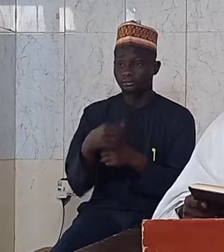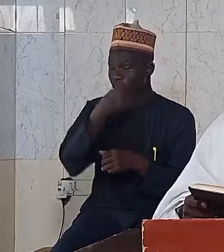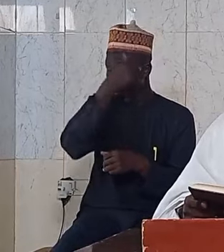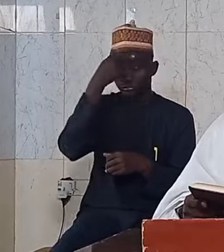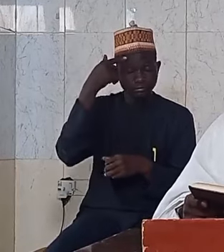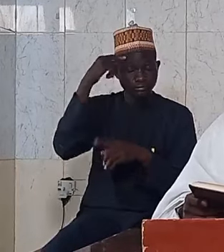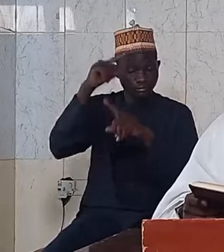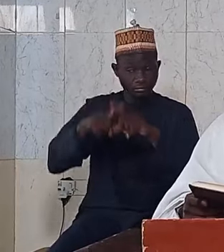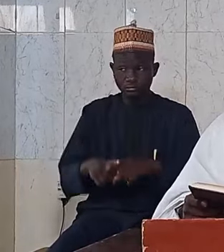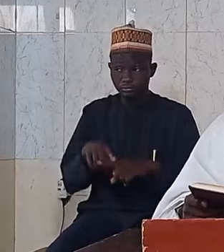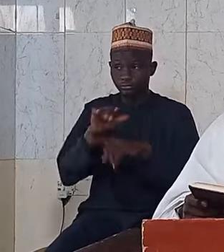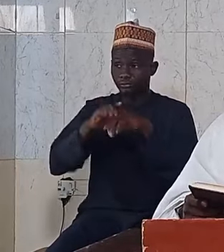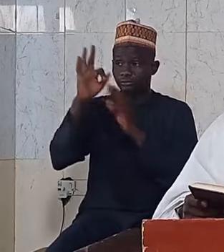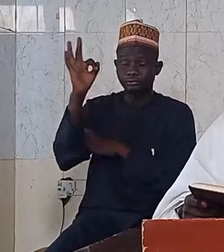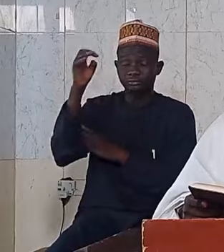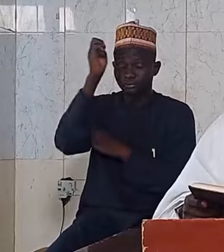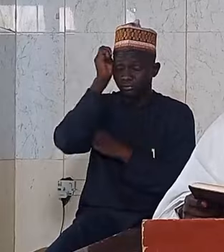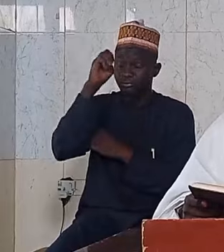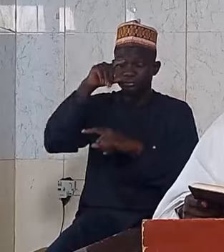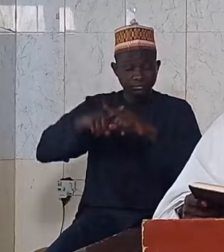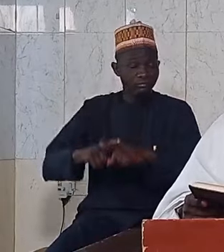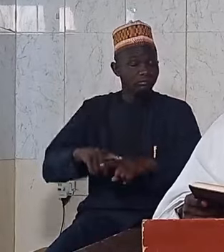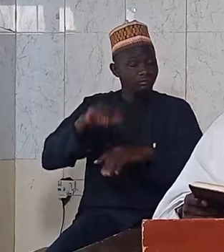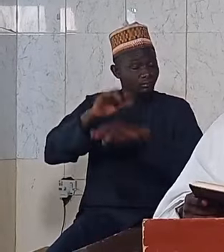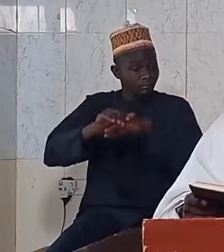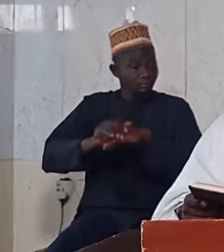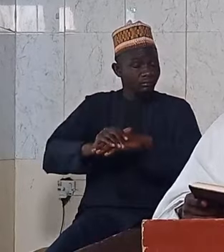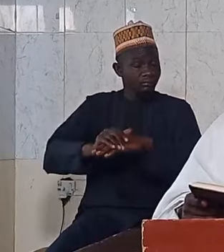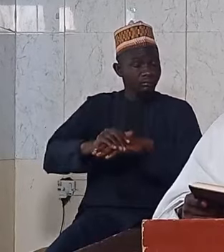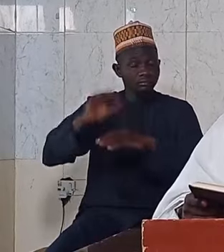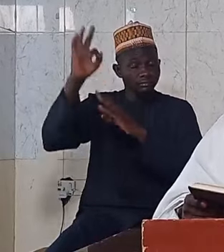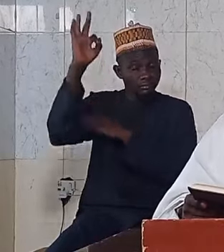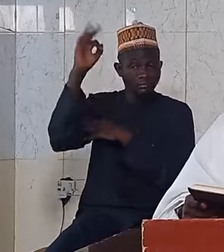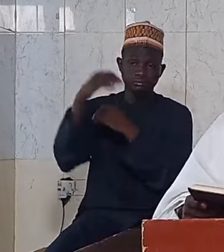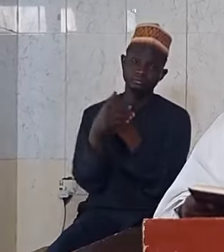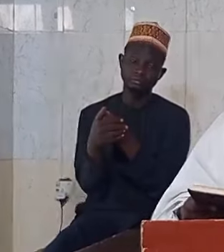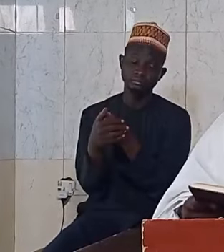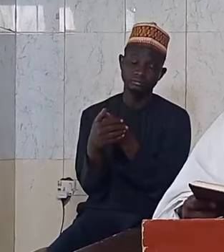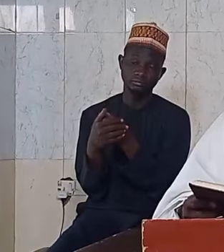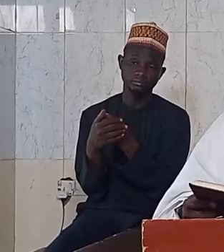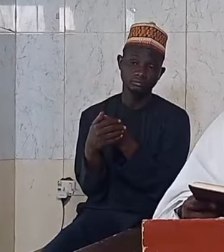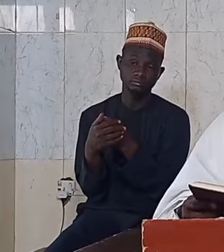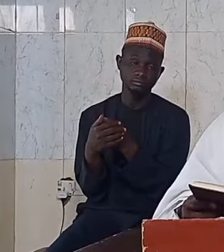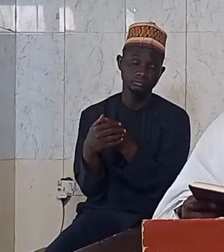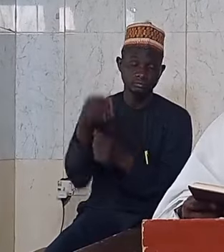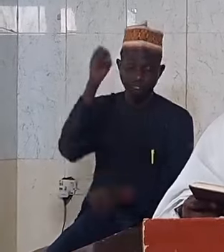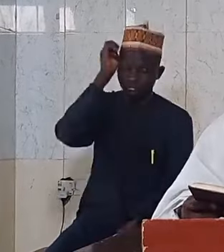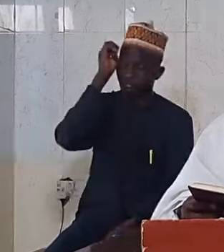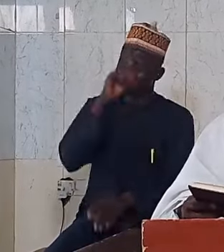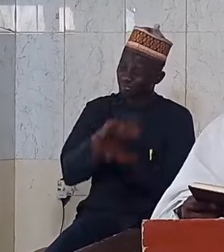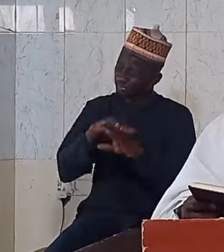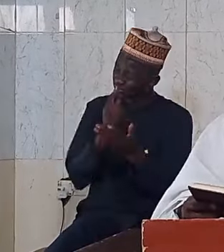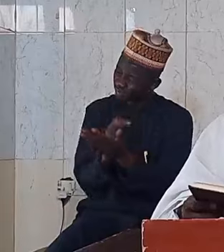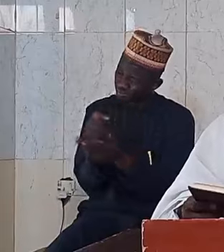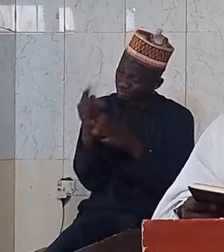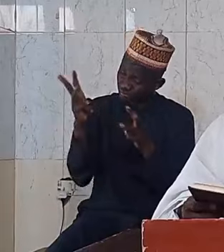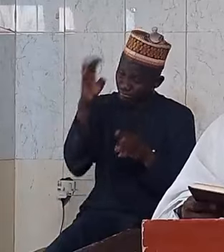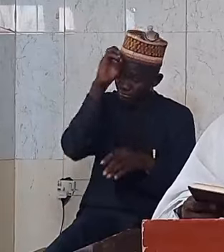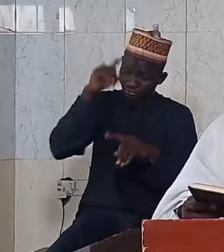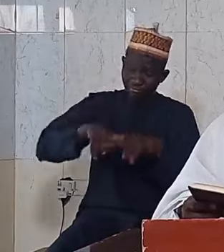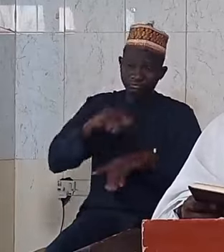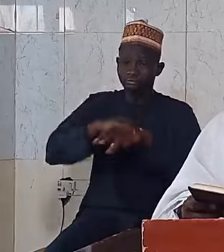والمتوكل على الله كما مدوغرو معتوشيني مدوغرو غا الله ينا كان غسكيا كما سنة